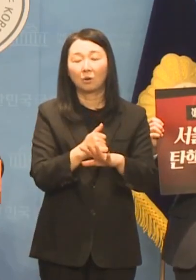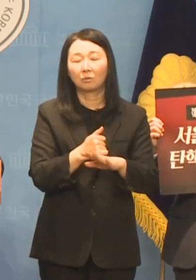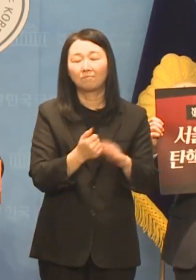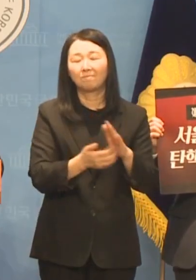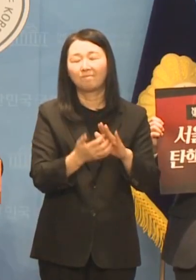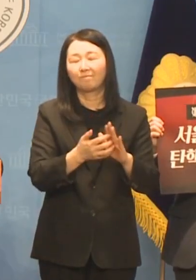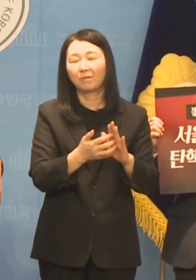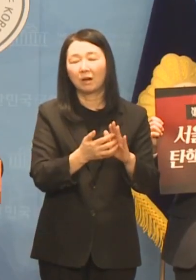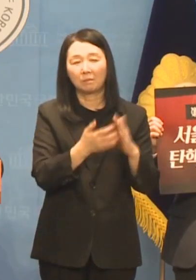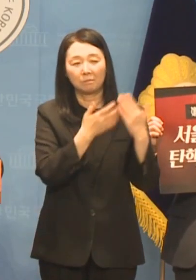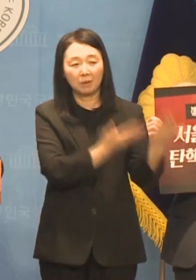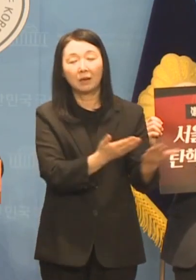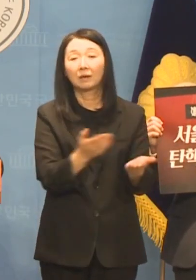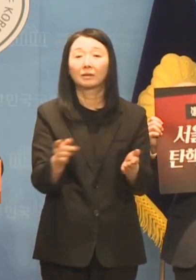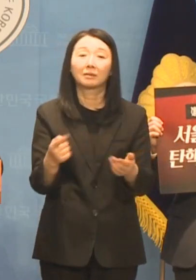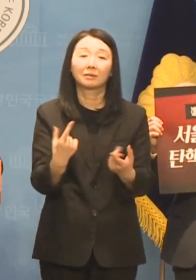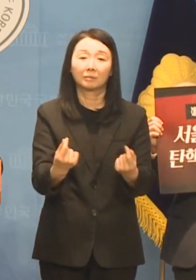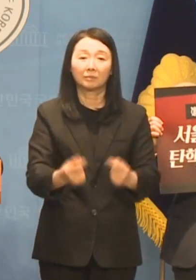것으로 보입니다.